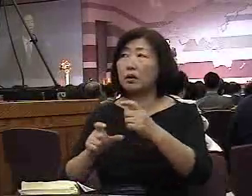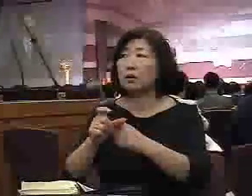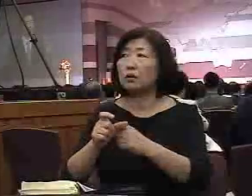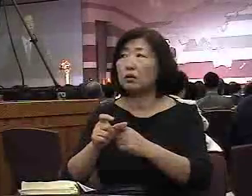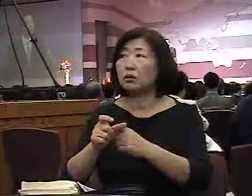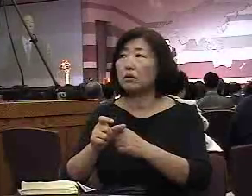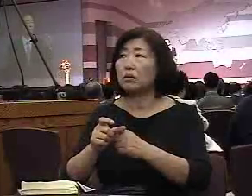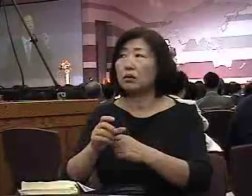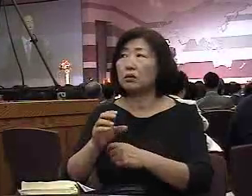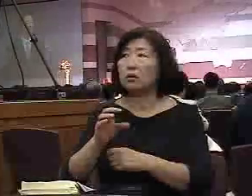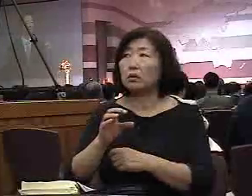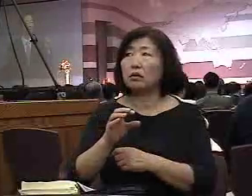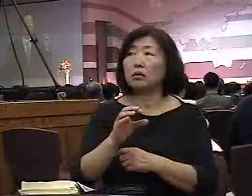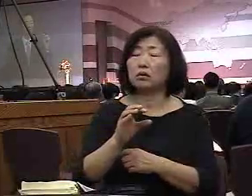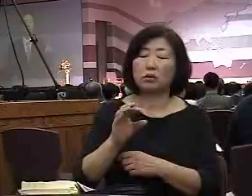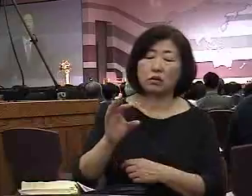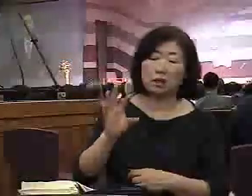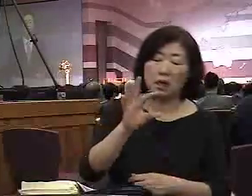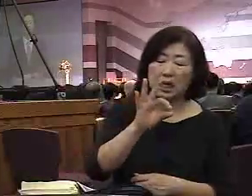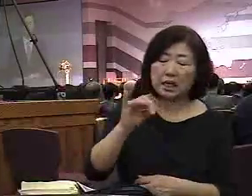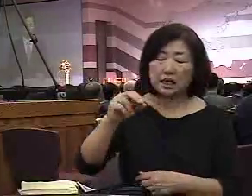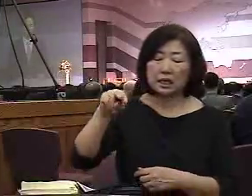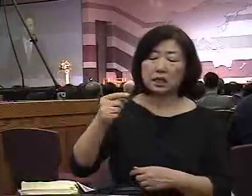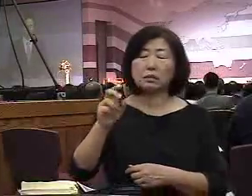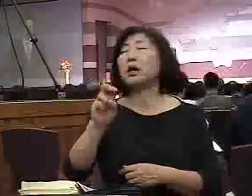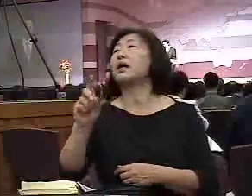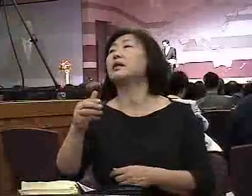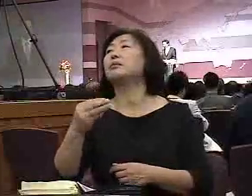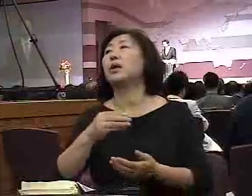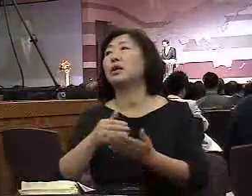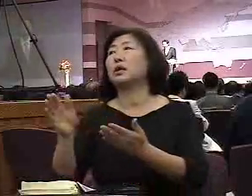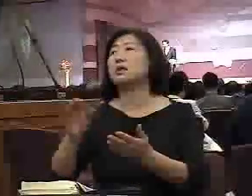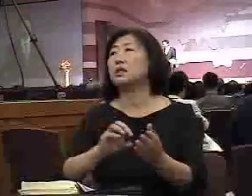따라하겠습니다. 이스마엘은 버리는 것이 은혜입니다.